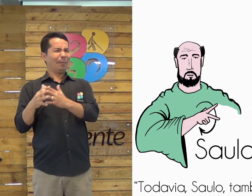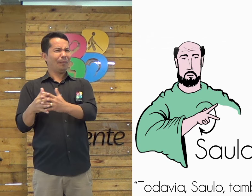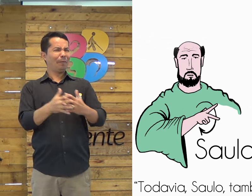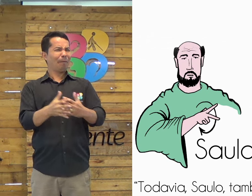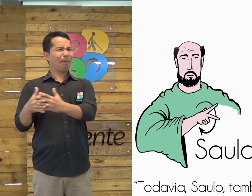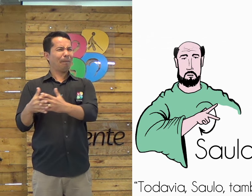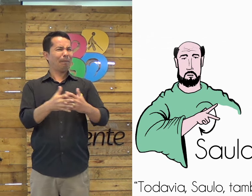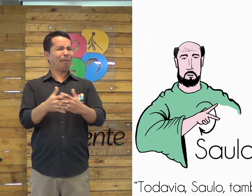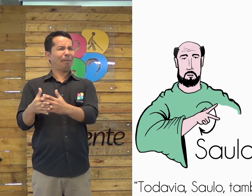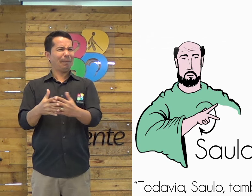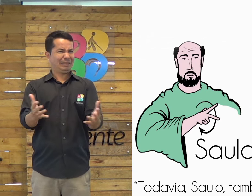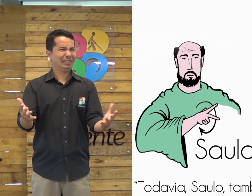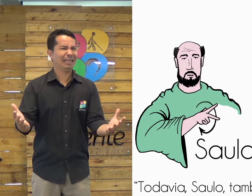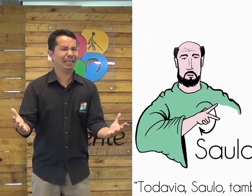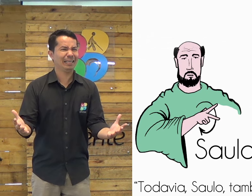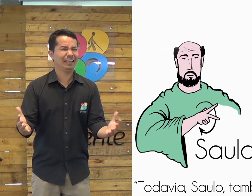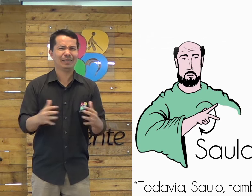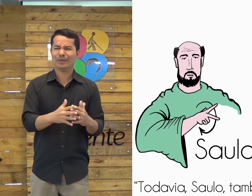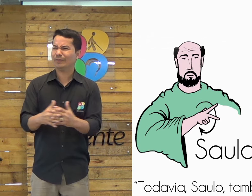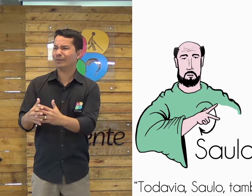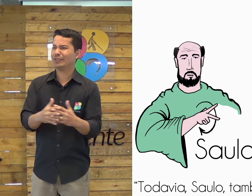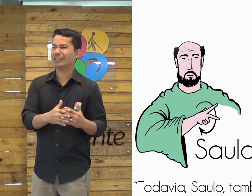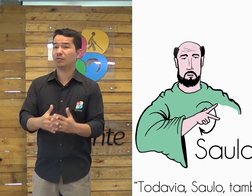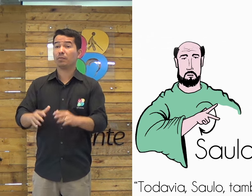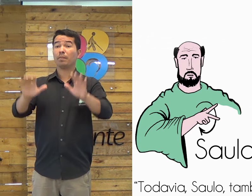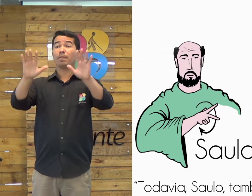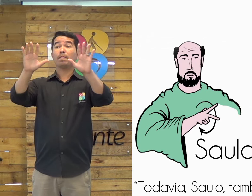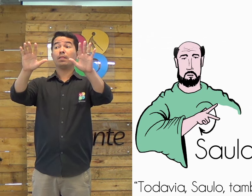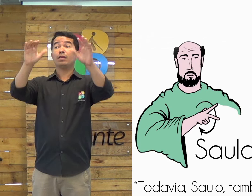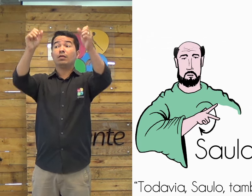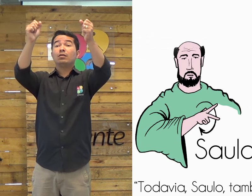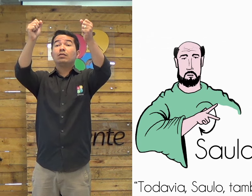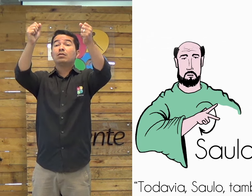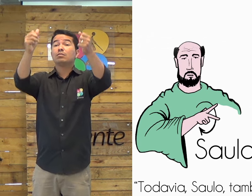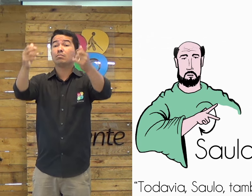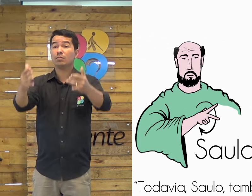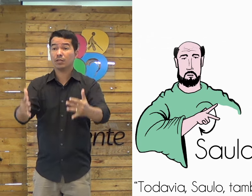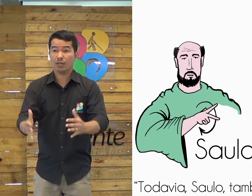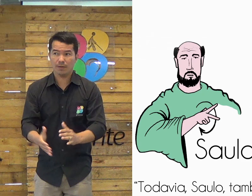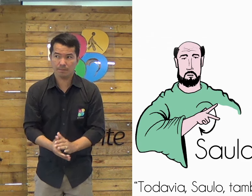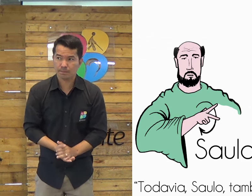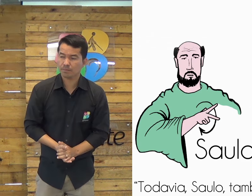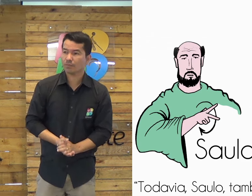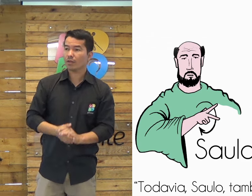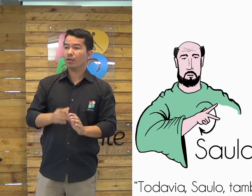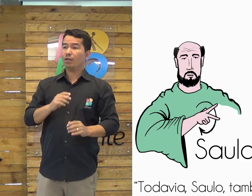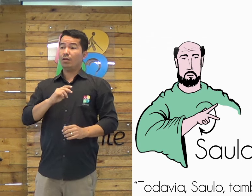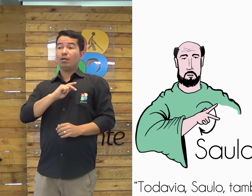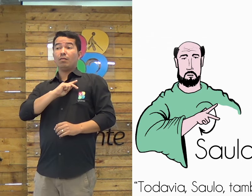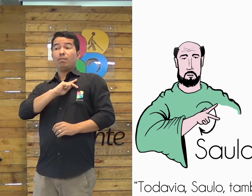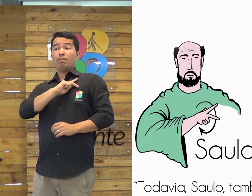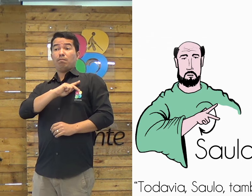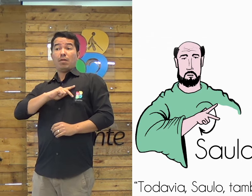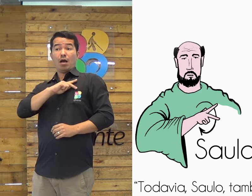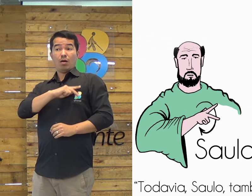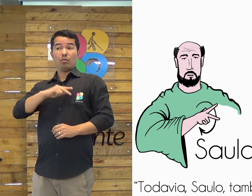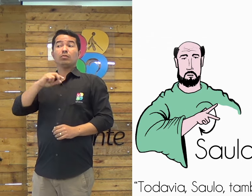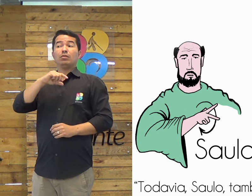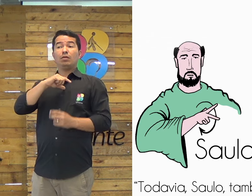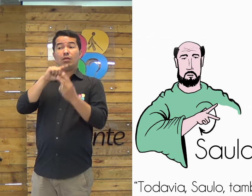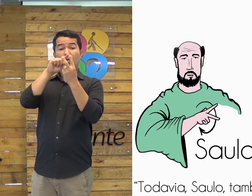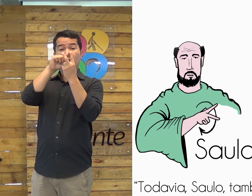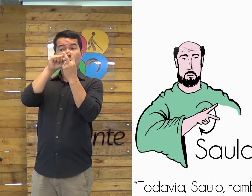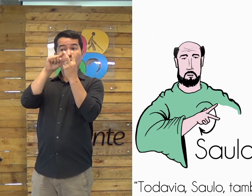Saulo? Paulo? Ué, você é confuso? Eu não estou entendendo. Como assim? Tinha dois nomes? É um pouco confuso, mas eu vou explicar para que fique mais claro.